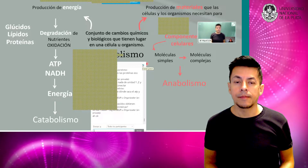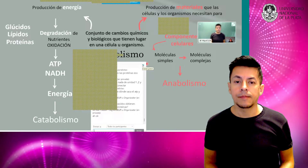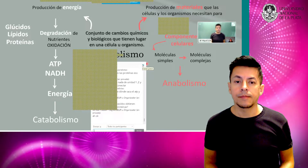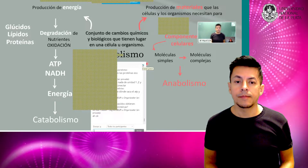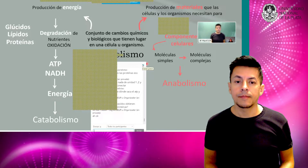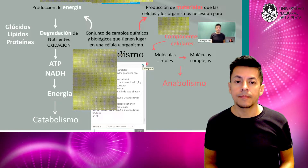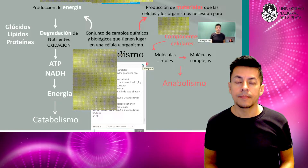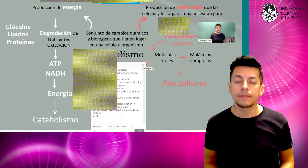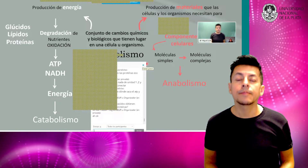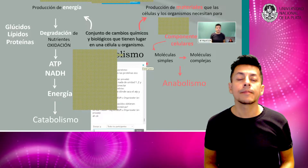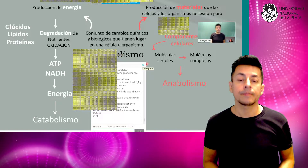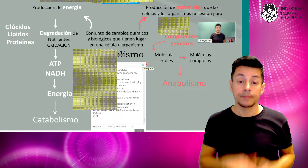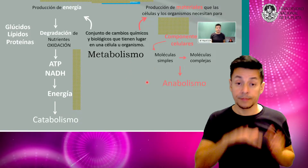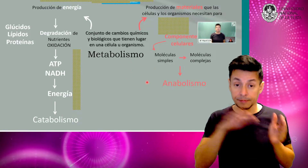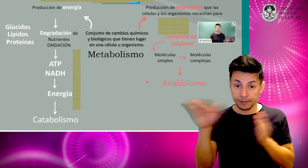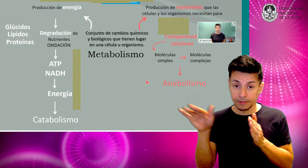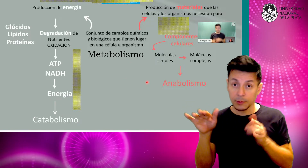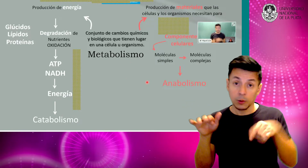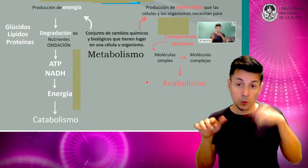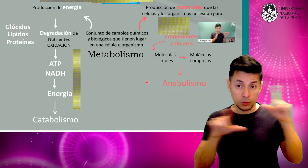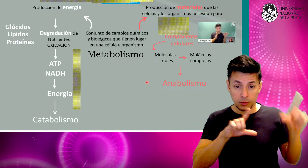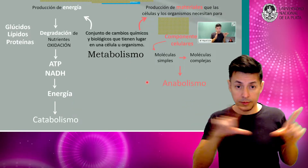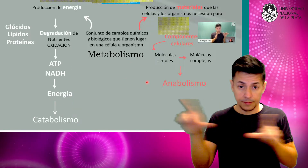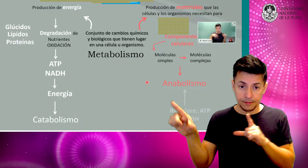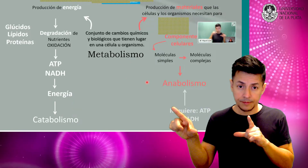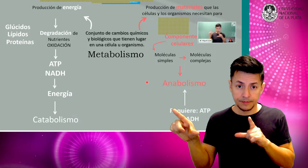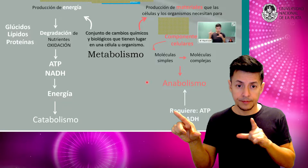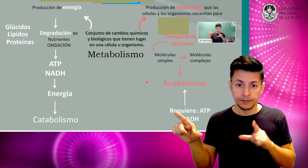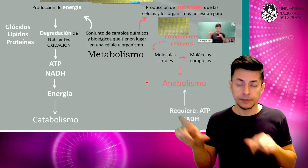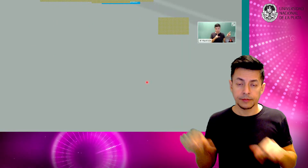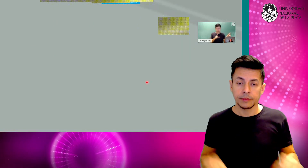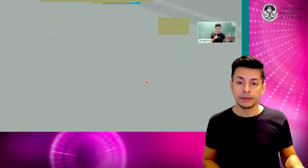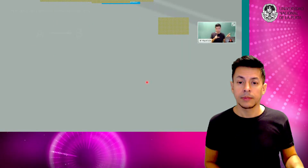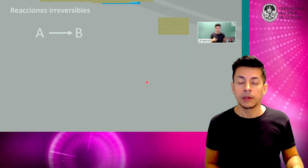Bueno, pasamos a la siguiente diapositiva.